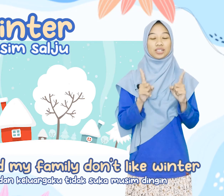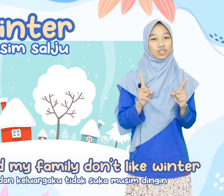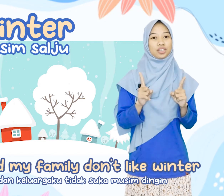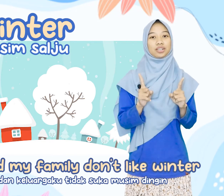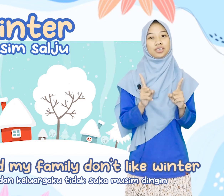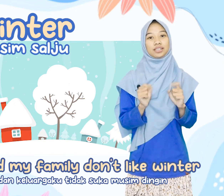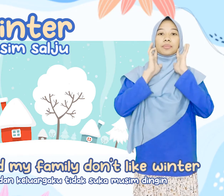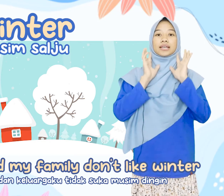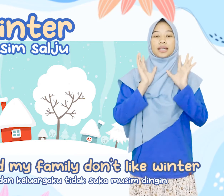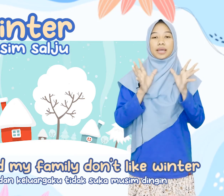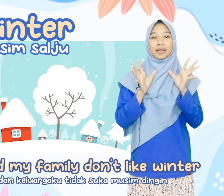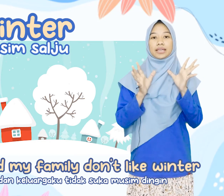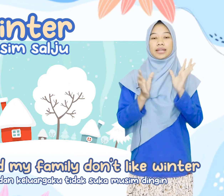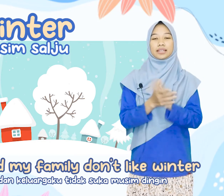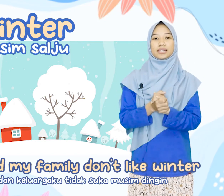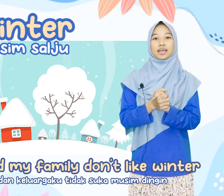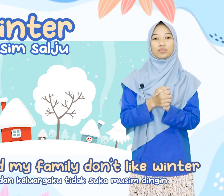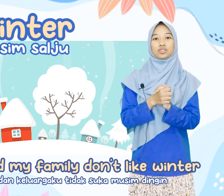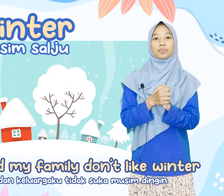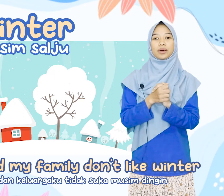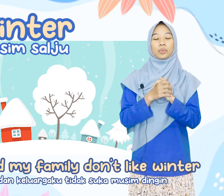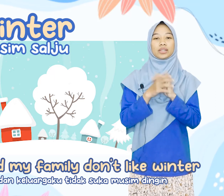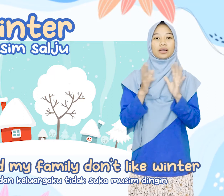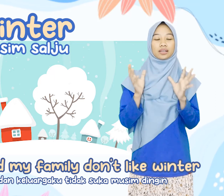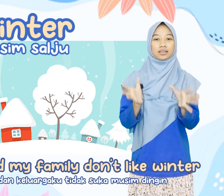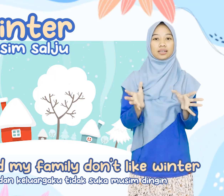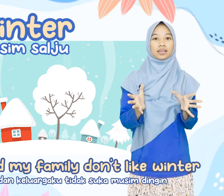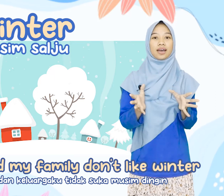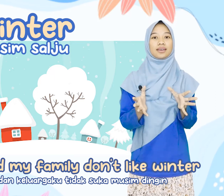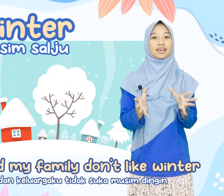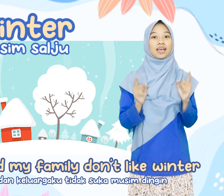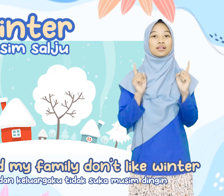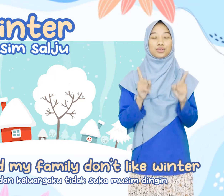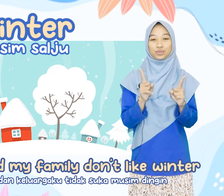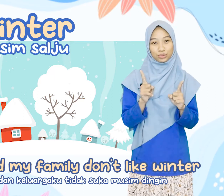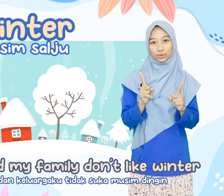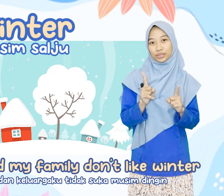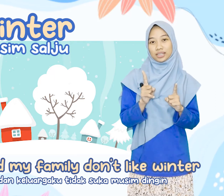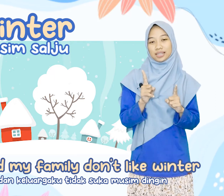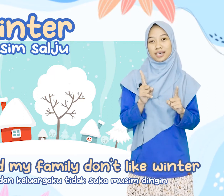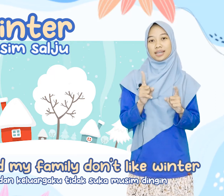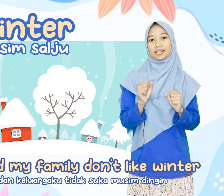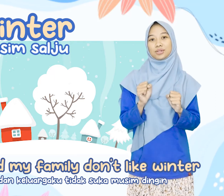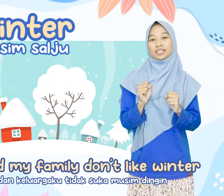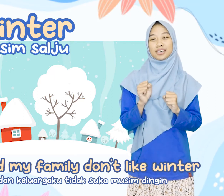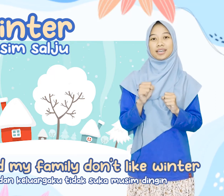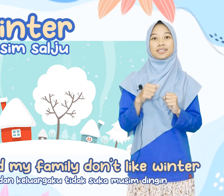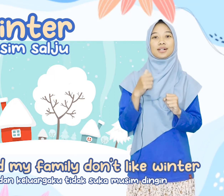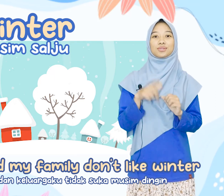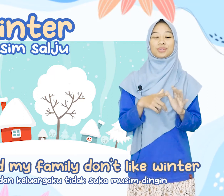winter. Biasanya paling identik dengan musim winter ini adalah salju. Nah, di Indonesia kan nggak ada salju tuh.